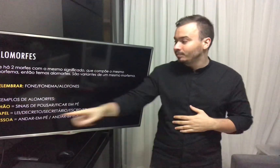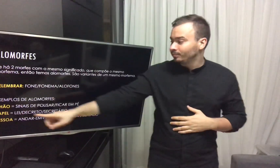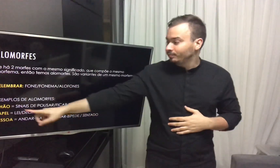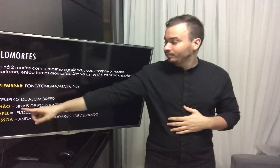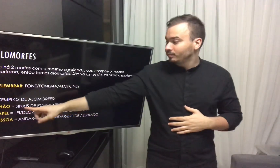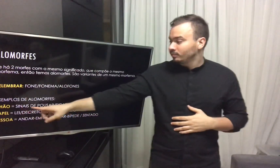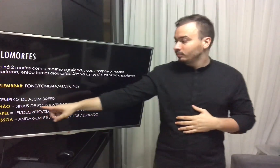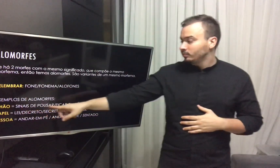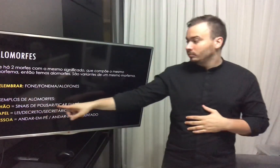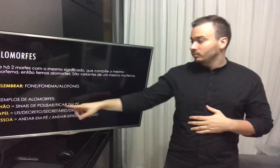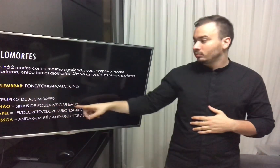Por exemplo,